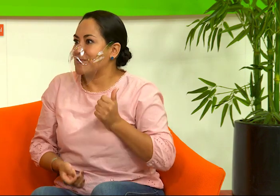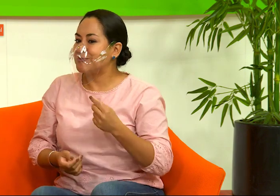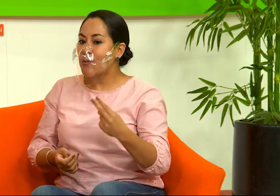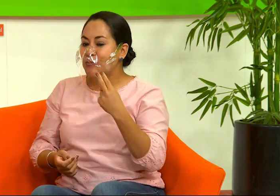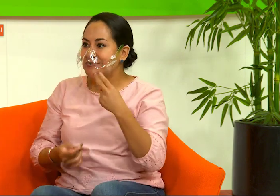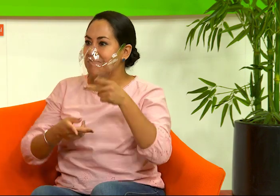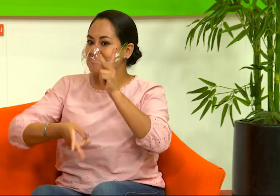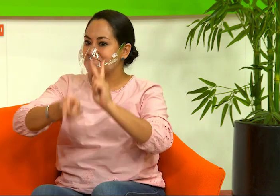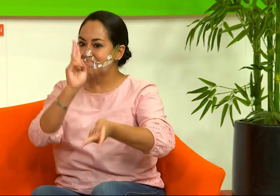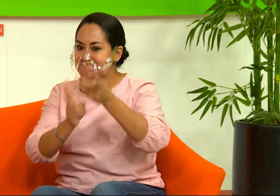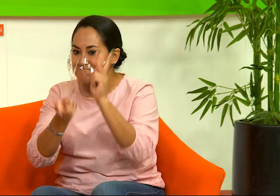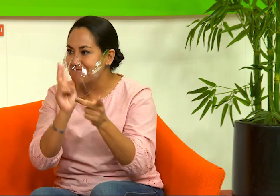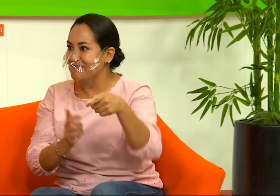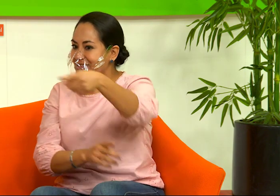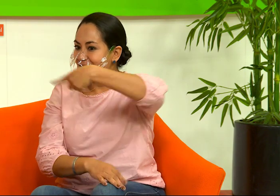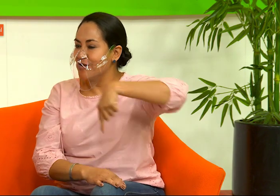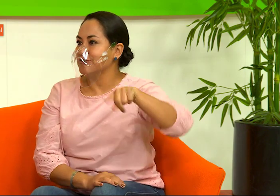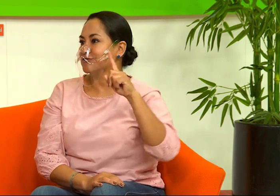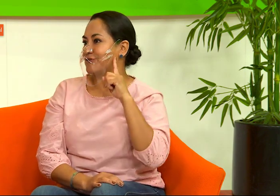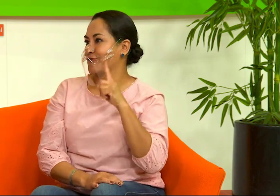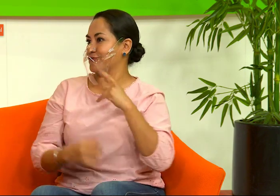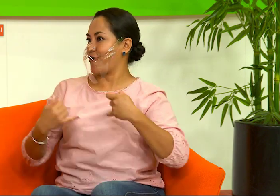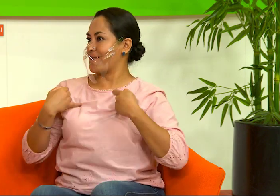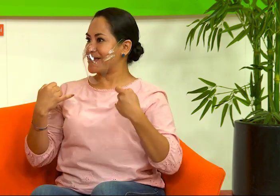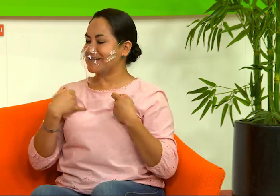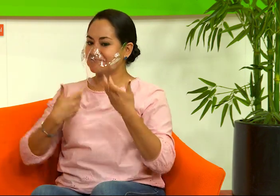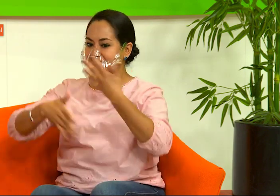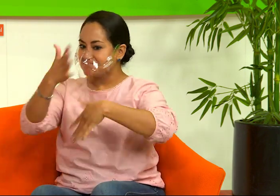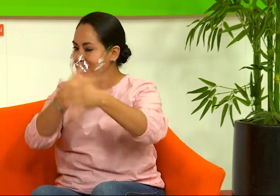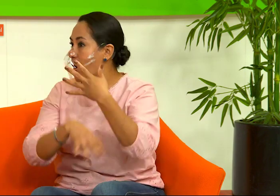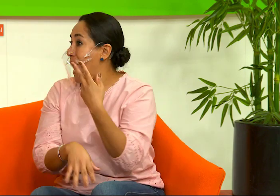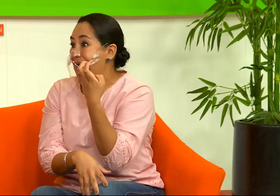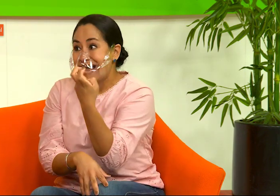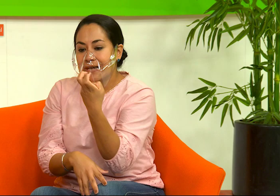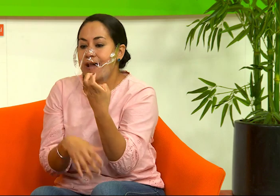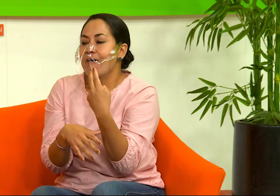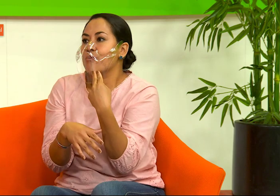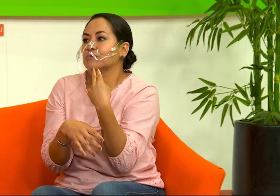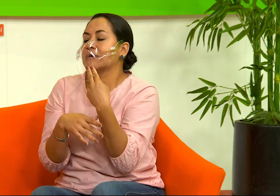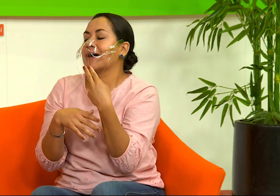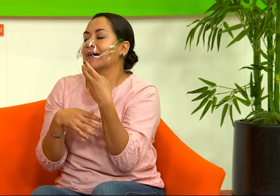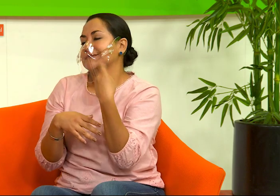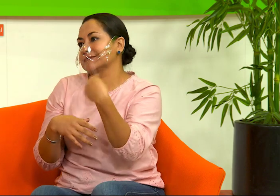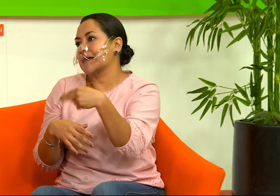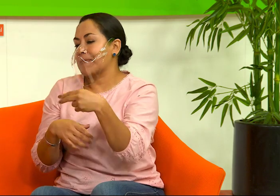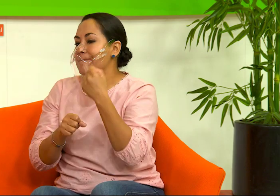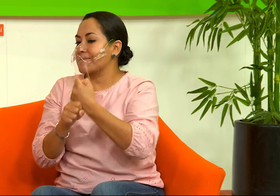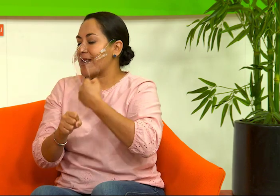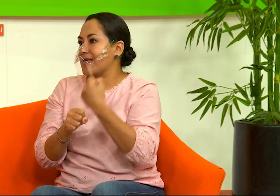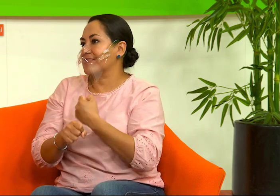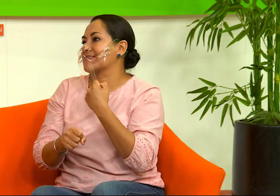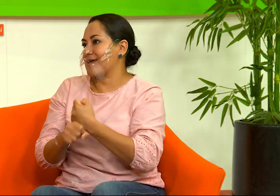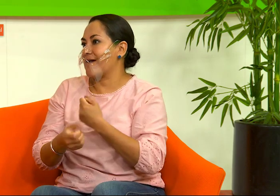tenis. Aprovechar ese tipo de situaciones para platicar con los jóvenes sordos.